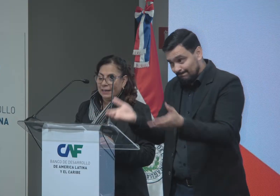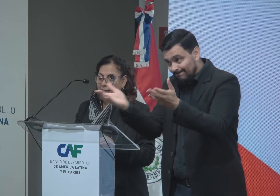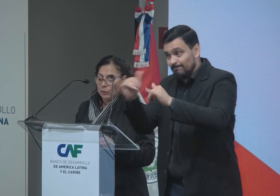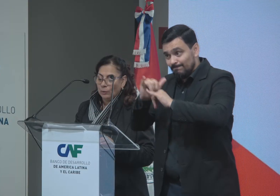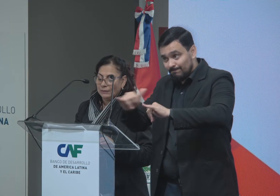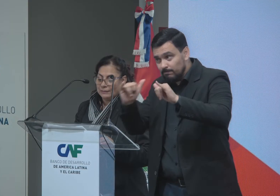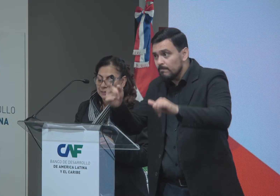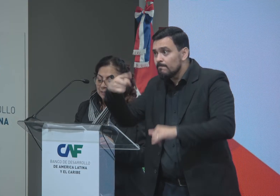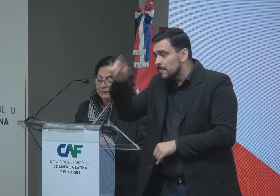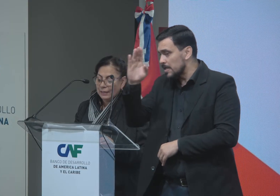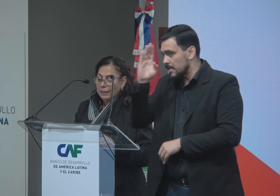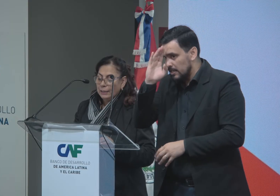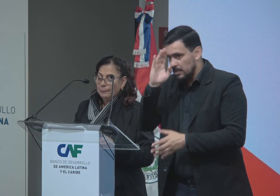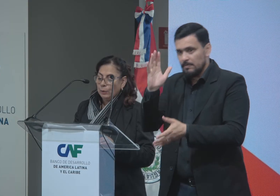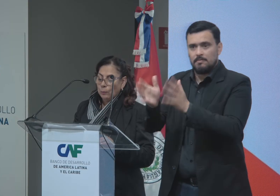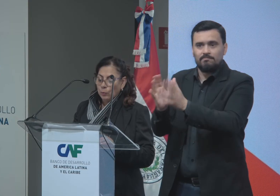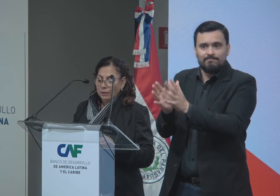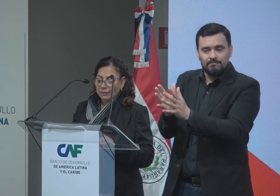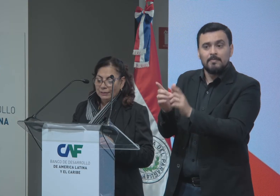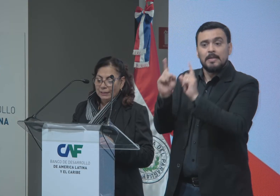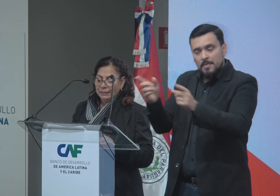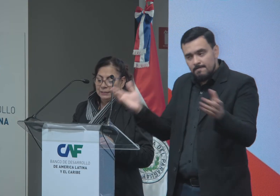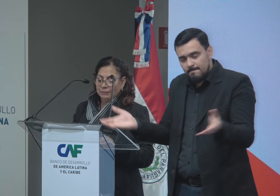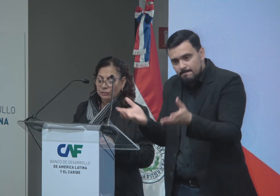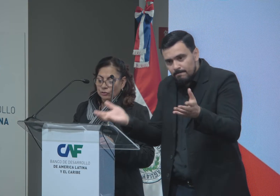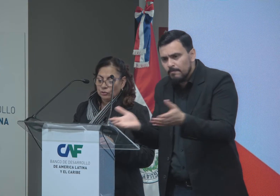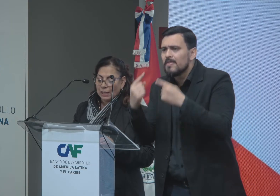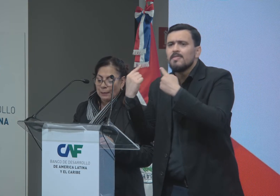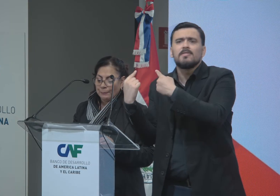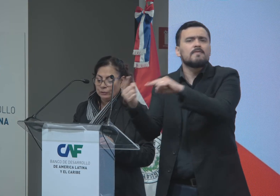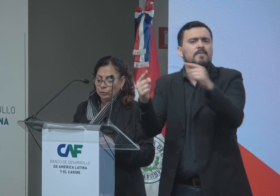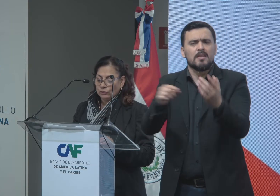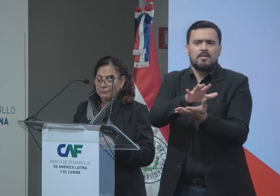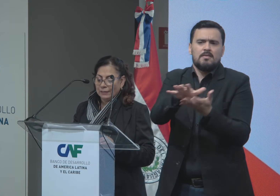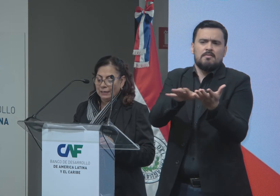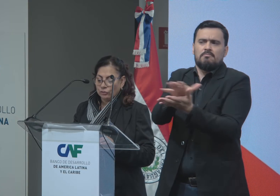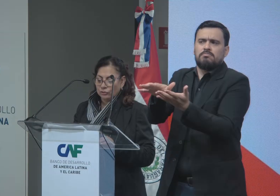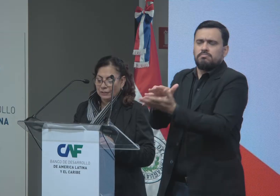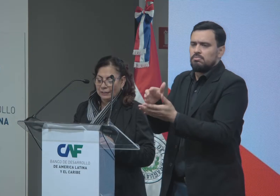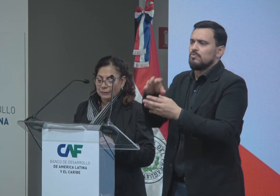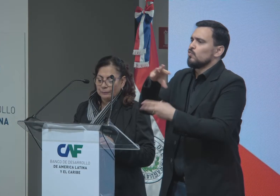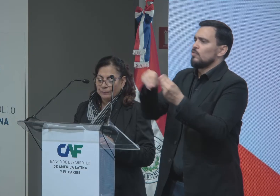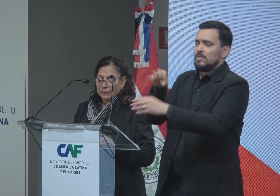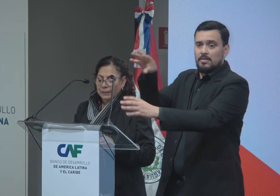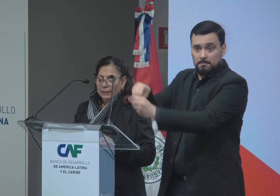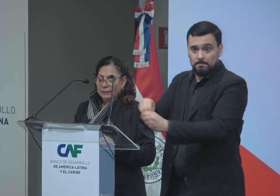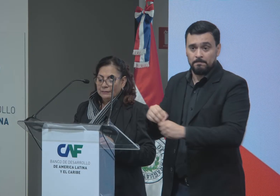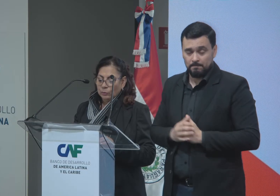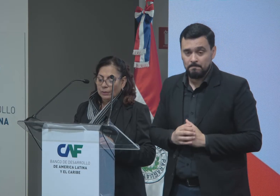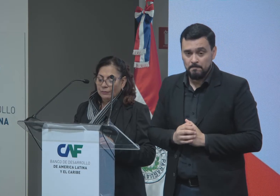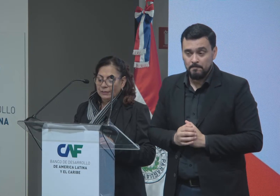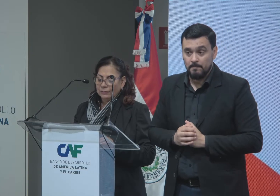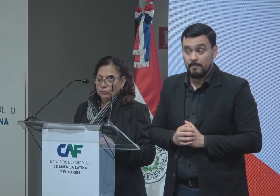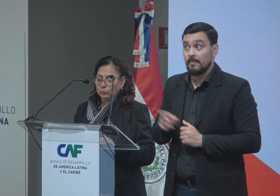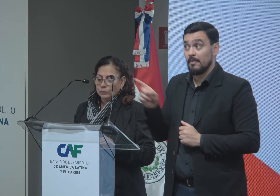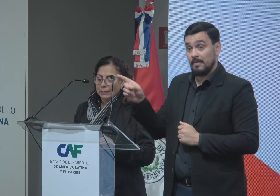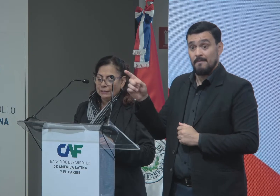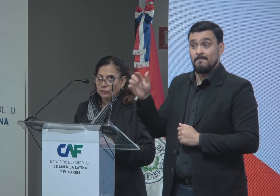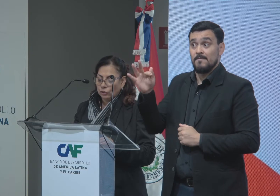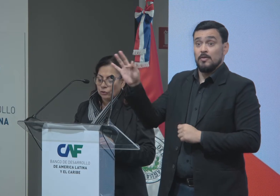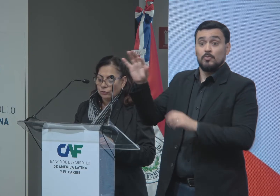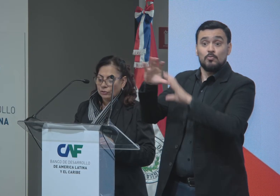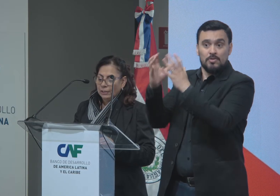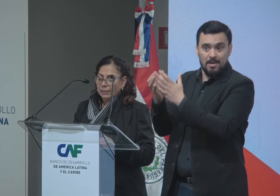de la lengua de señas y promuevan en diversos ámbitos de la sociedad. Según la Federación Mundial